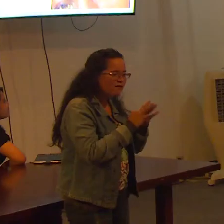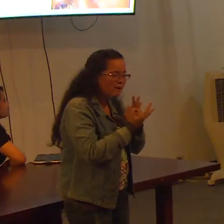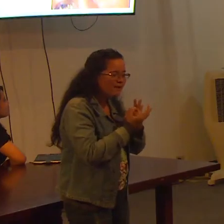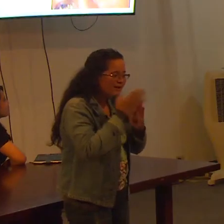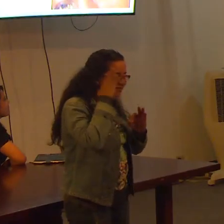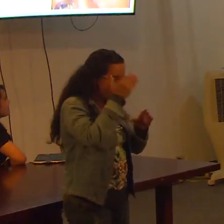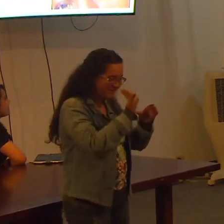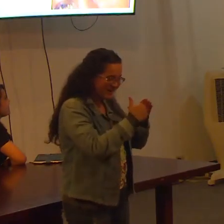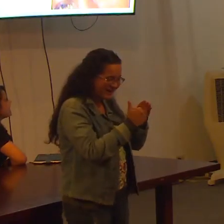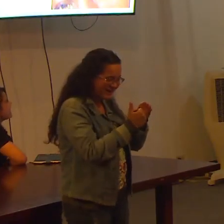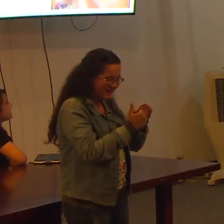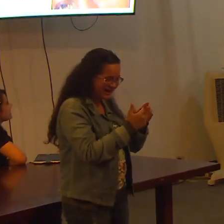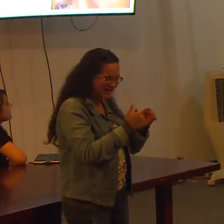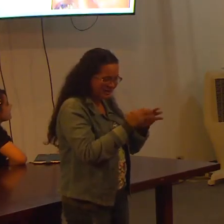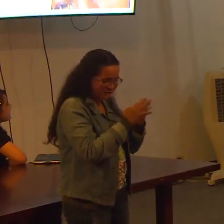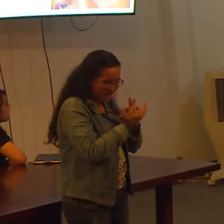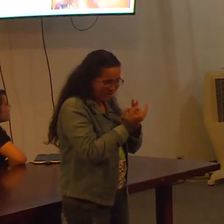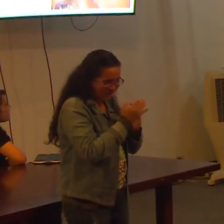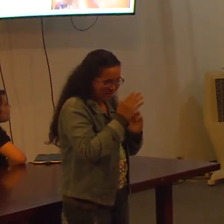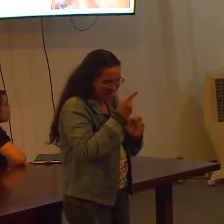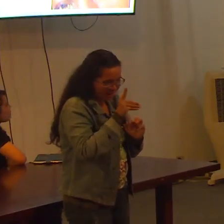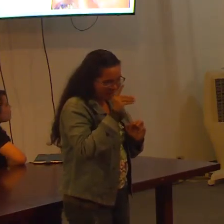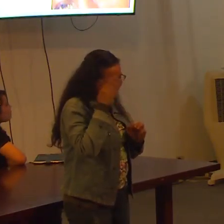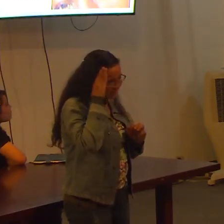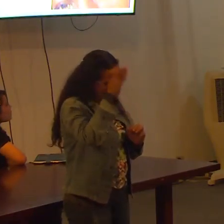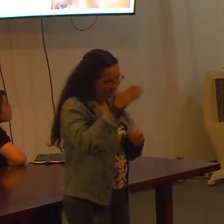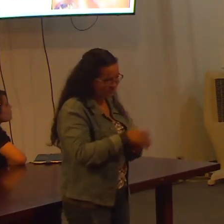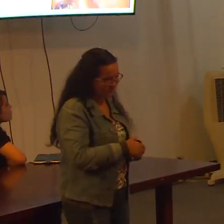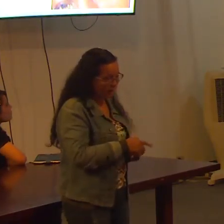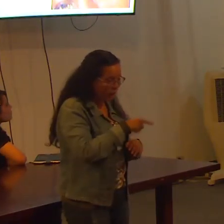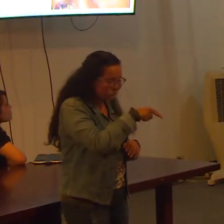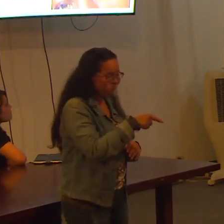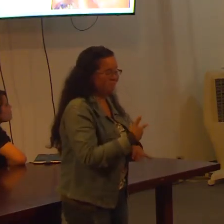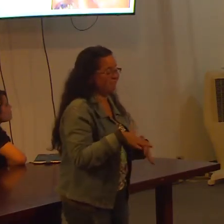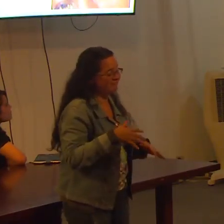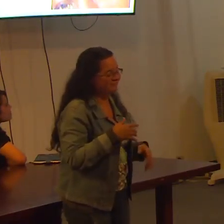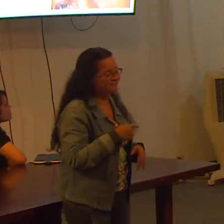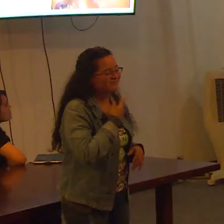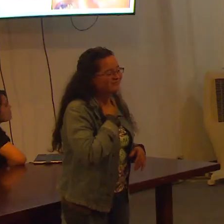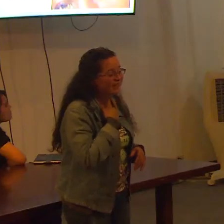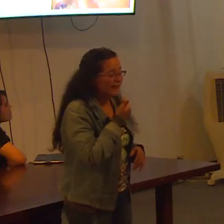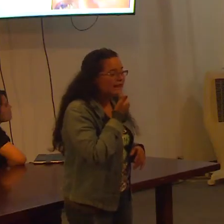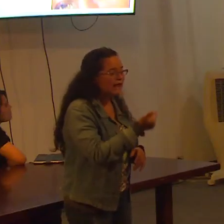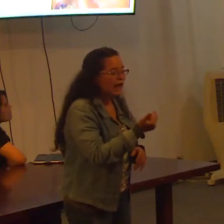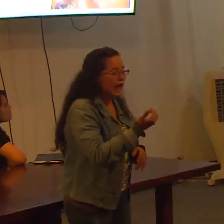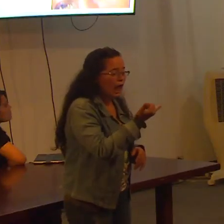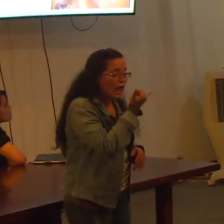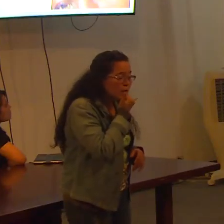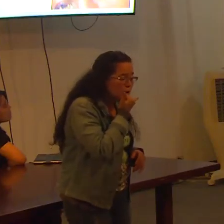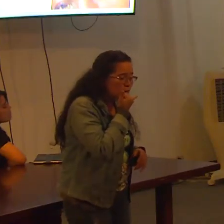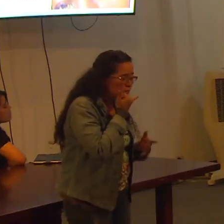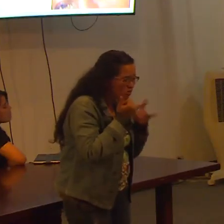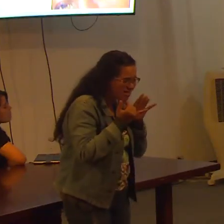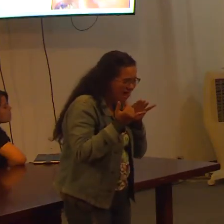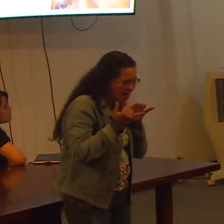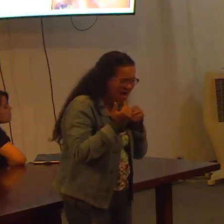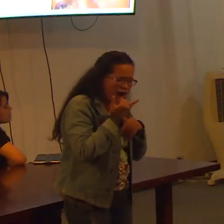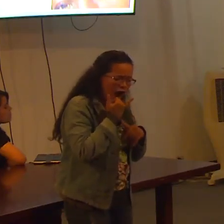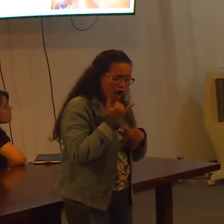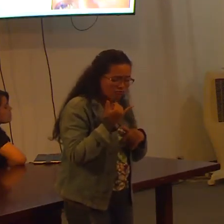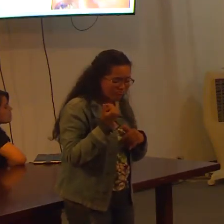una de mis películas favoritas, y es que si uno a veces no comete un error, uno no aprende. A veces como